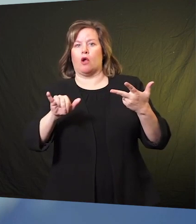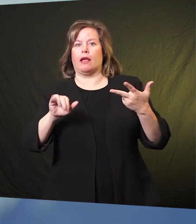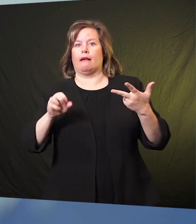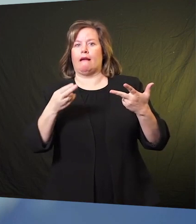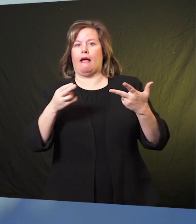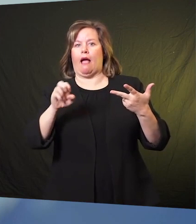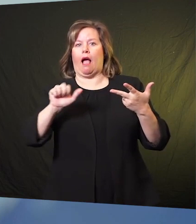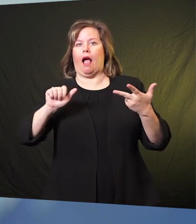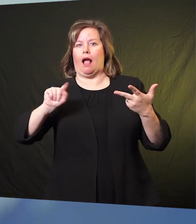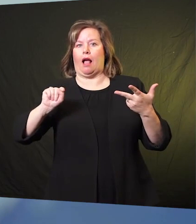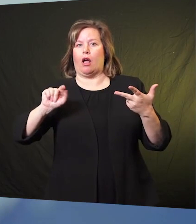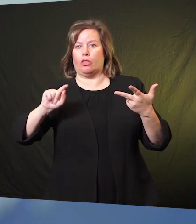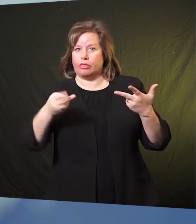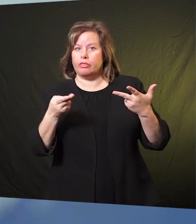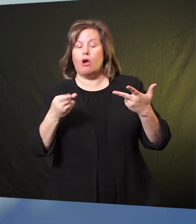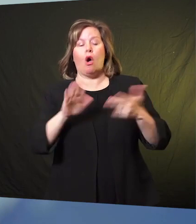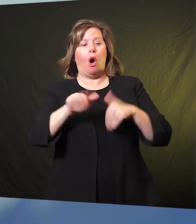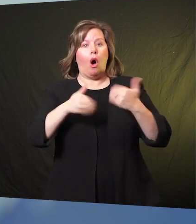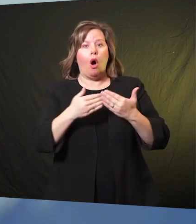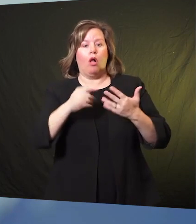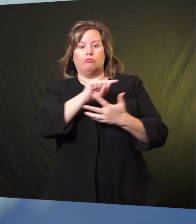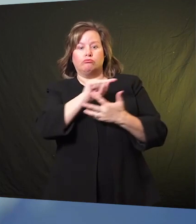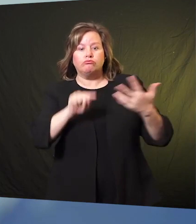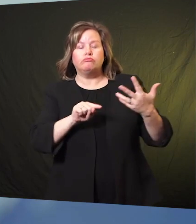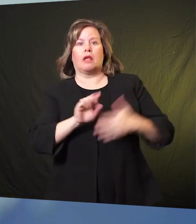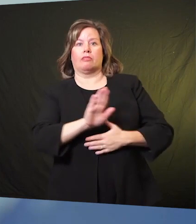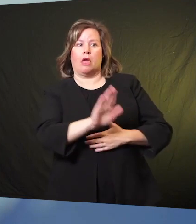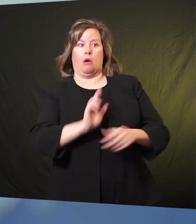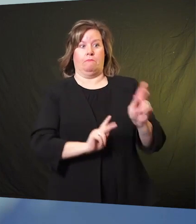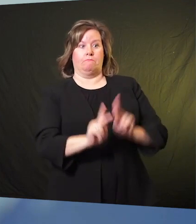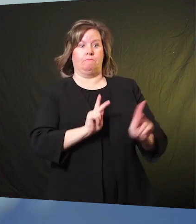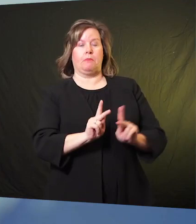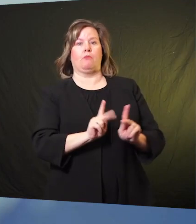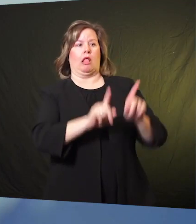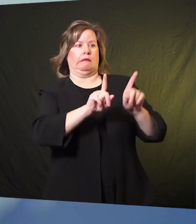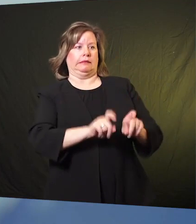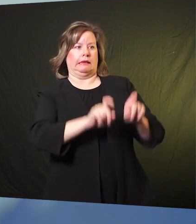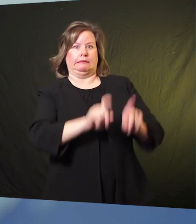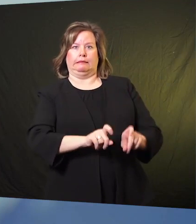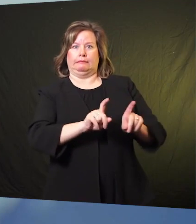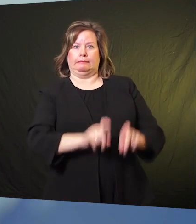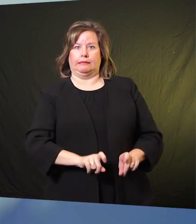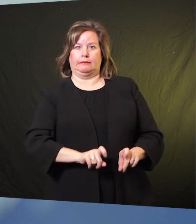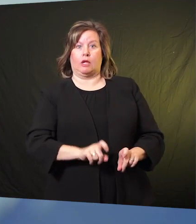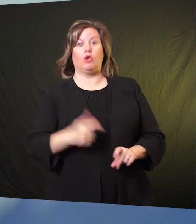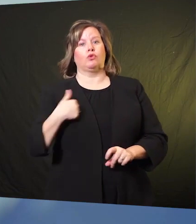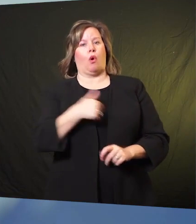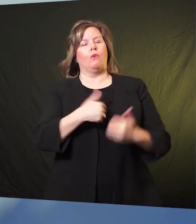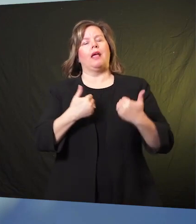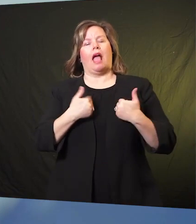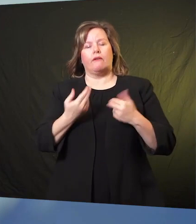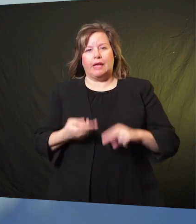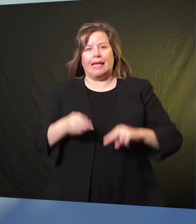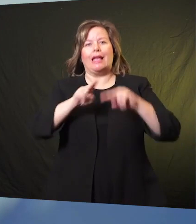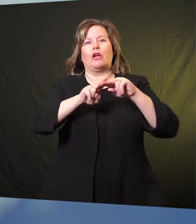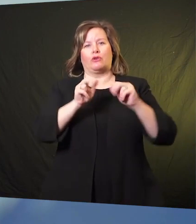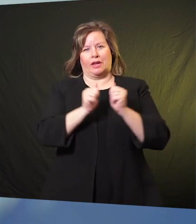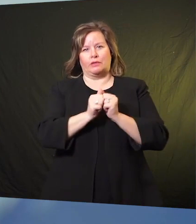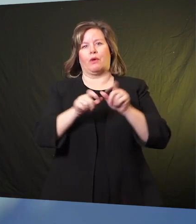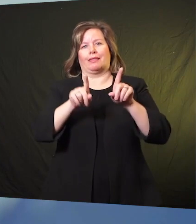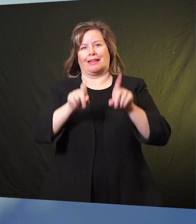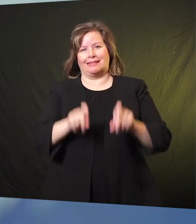y cuando lo hacemos me extra no me extrañaría que vamos a ver un aumento en los casos identificados